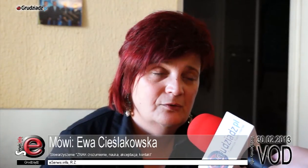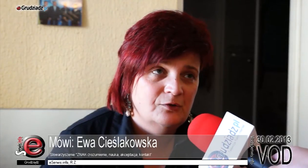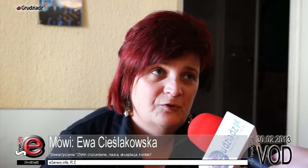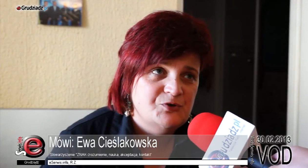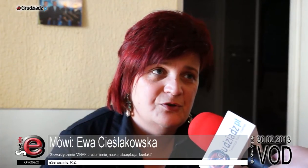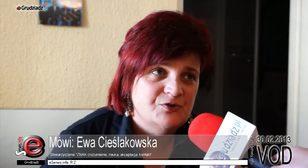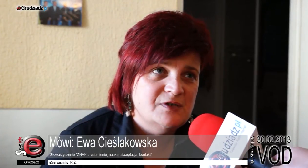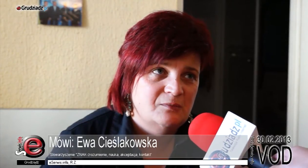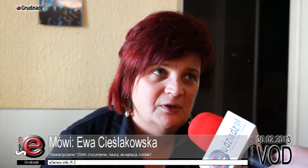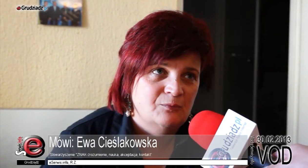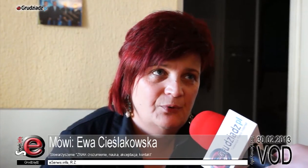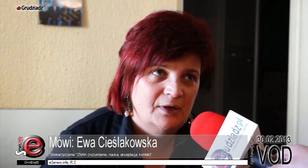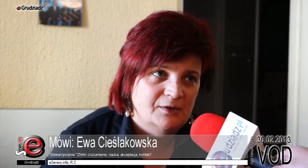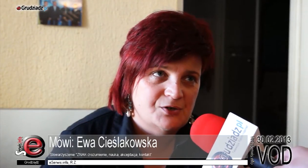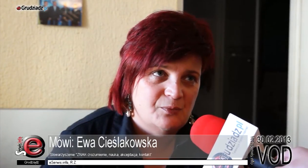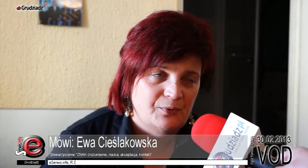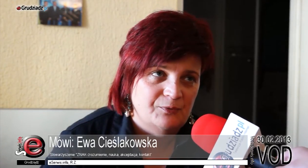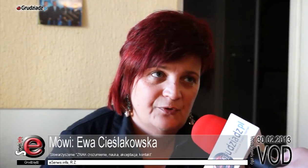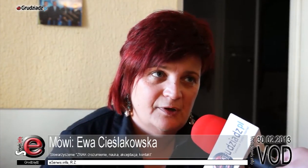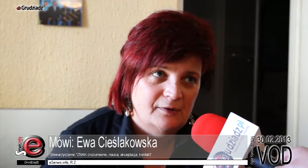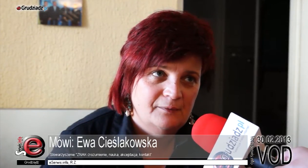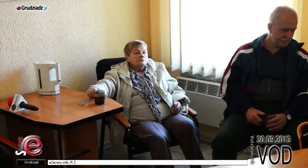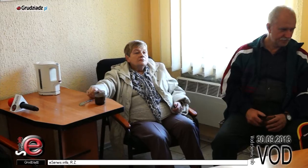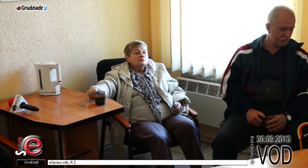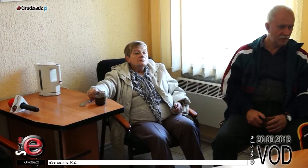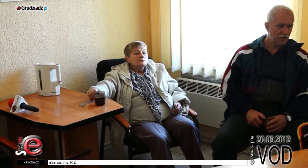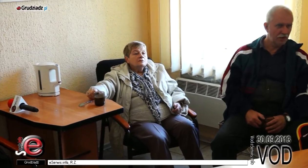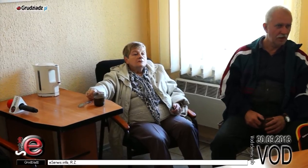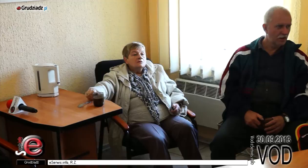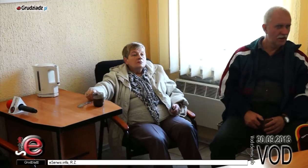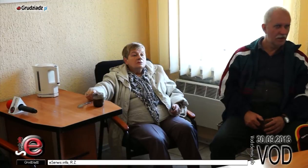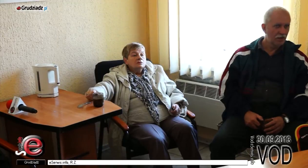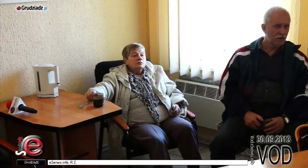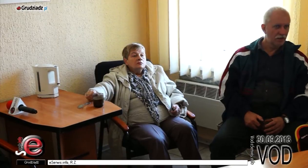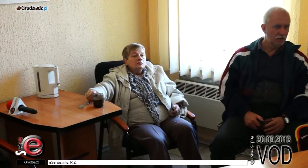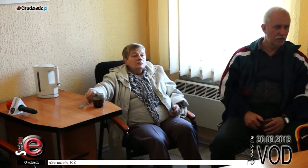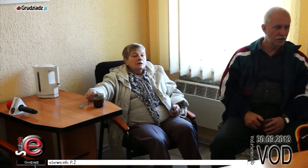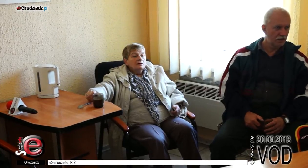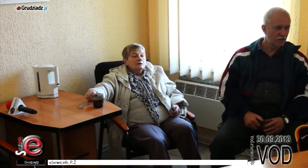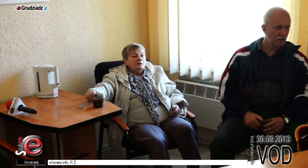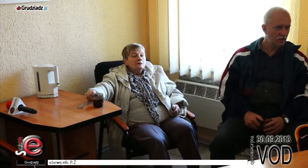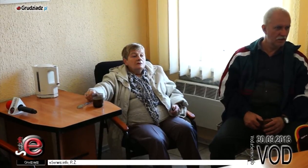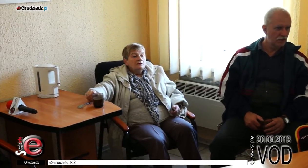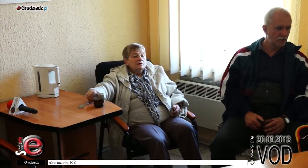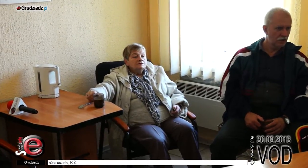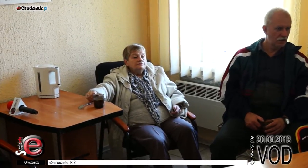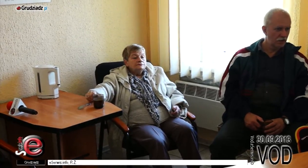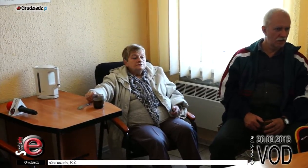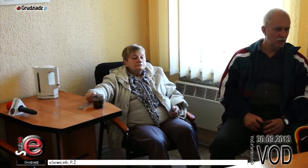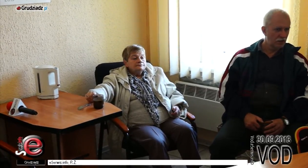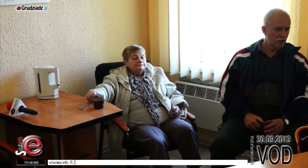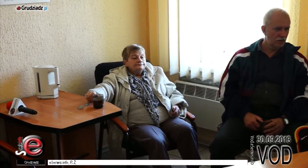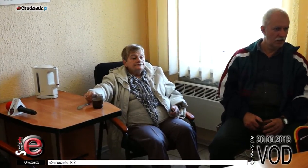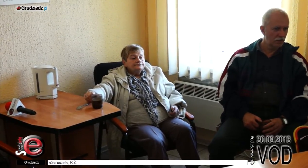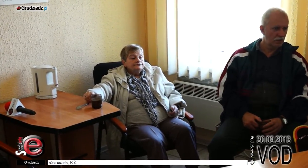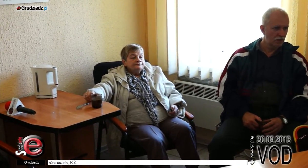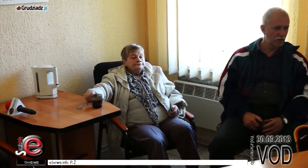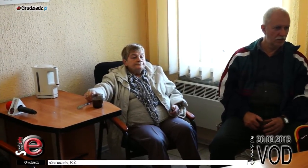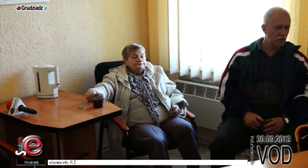To jest przede wszystkim, na tym polega nasza pomoc, tak? Jak mówią sami członkowie, warsztaty są dla nich bardzo ważne. Pozwalają przezwyciężać problemy